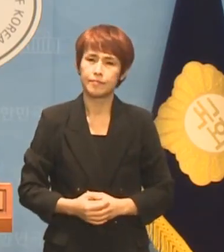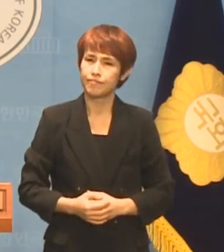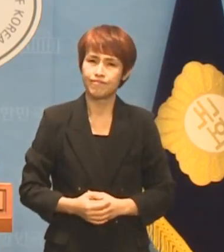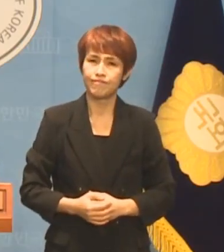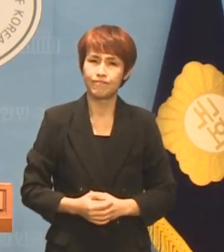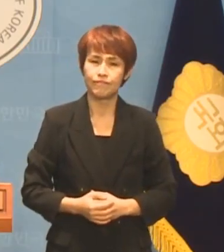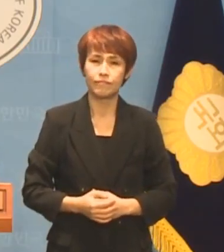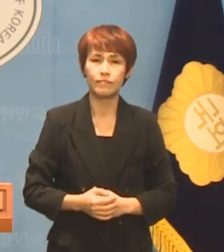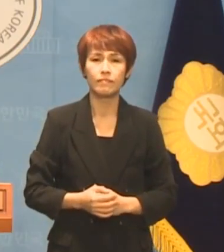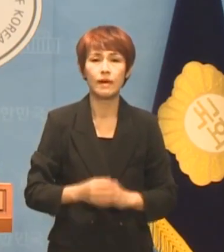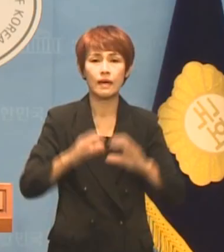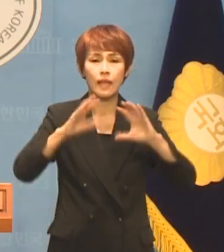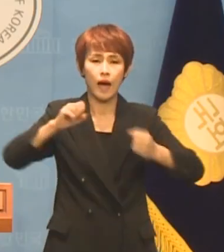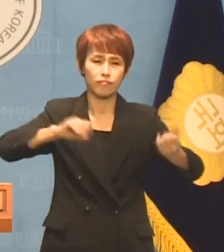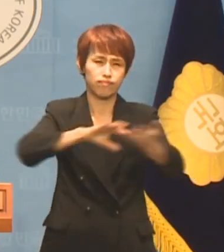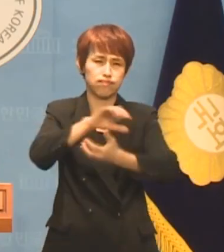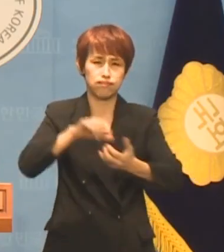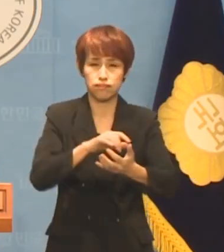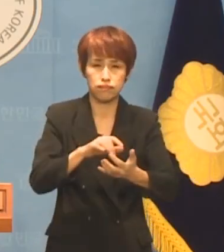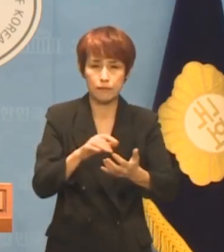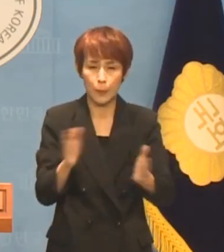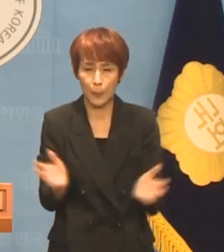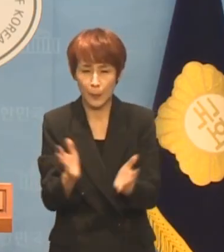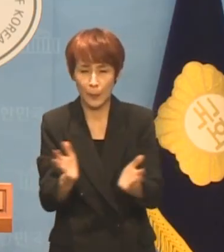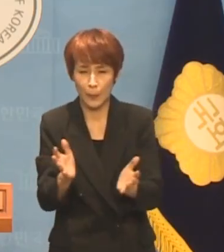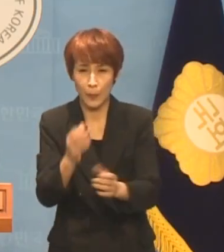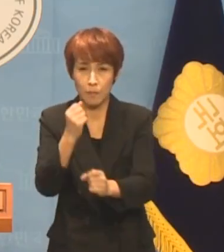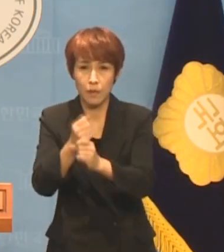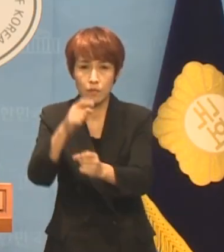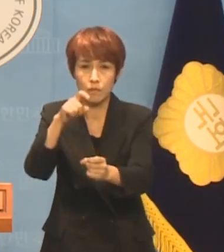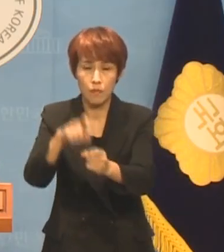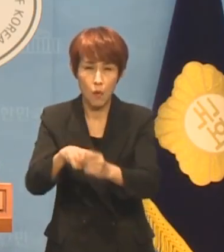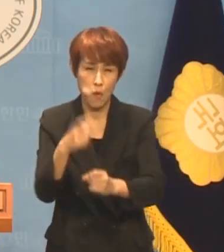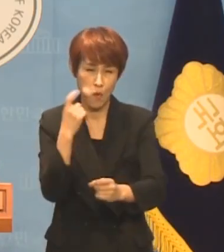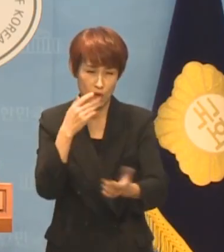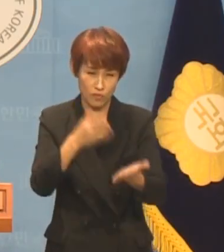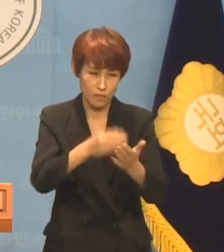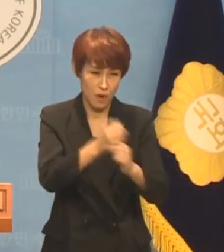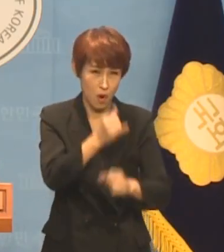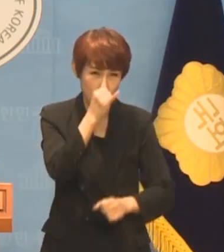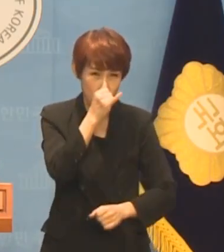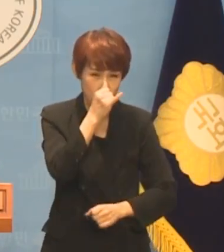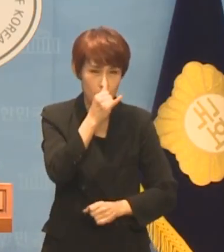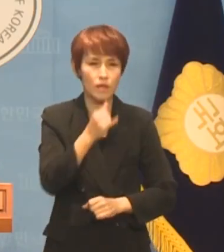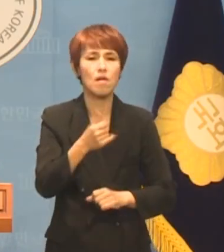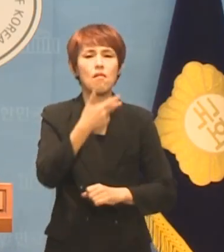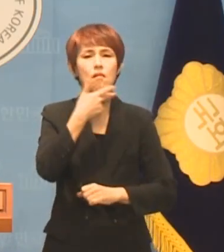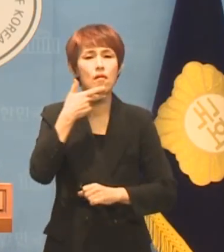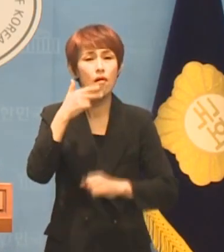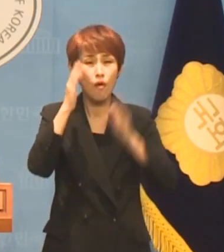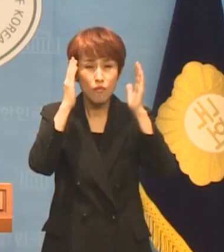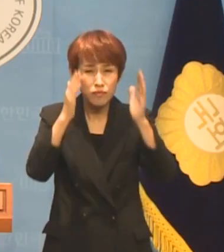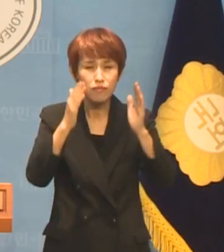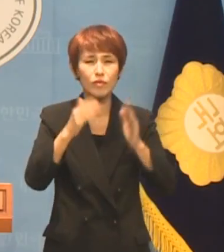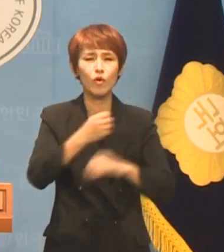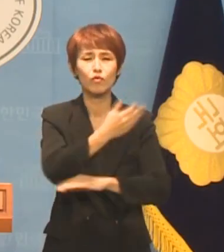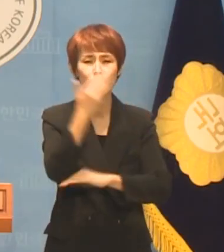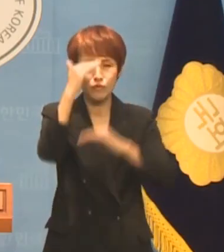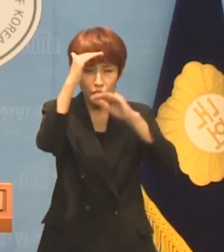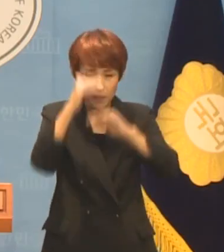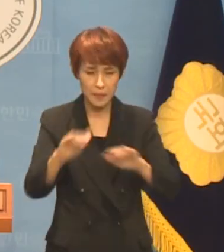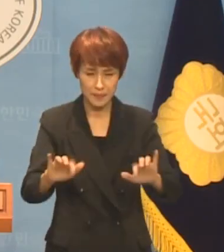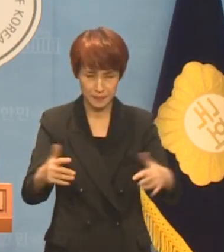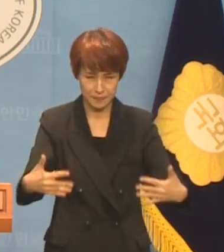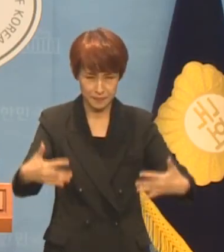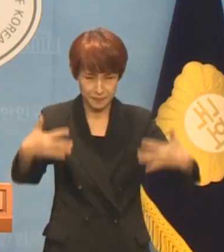아무리 내란 동조에 정신이 없는 와중에 만든 가짜뉴스라지만 검색과 공부를 좀 하고 최소한의 품은